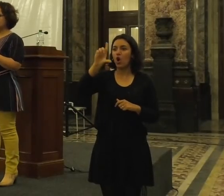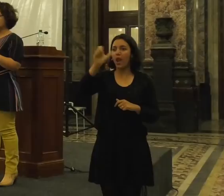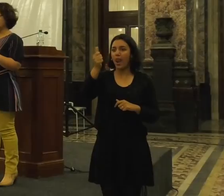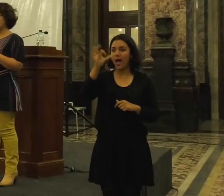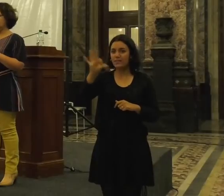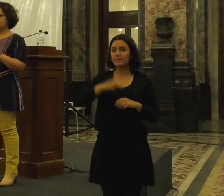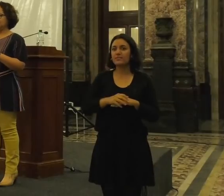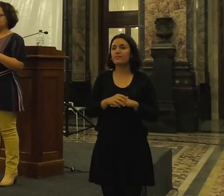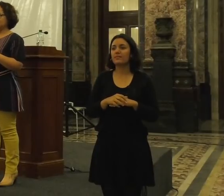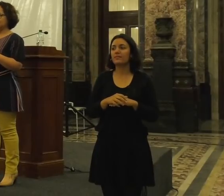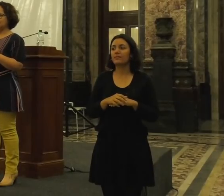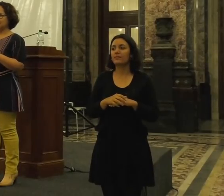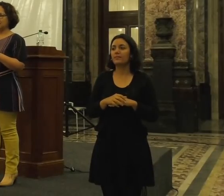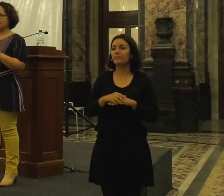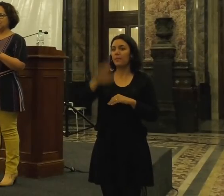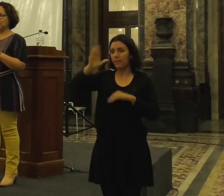adelante.